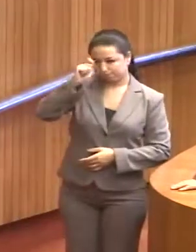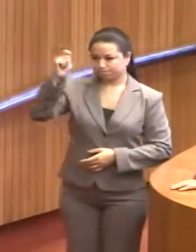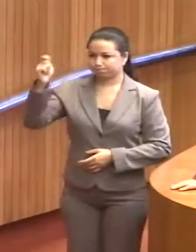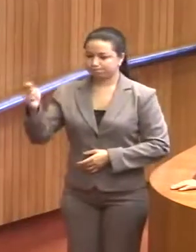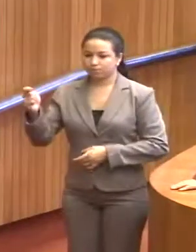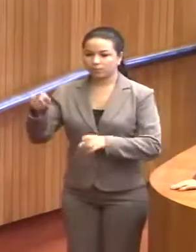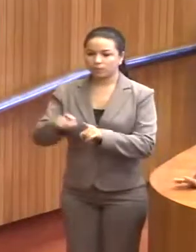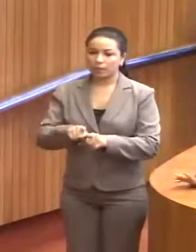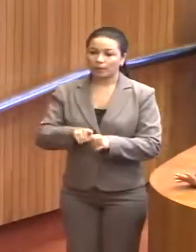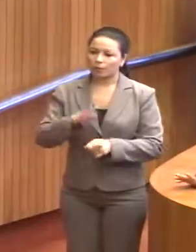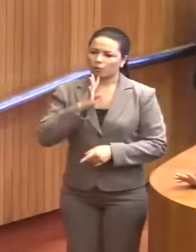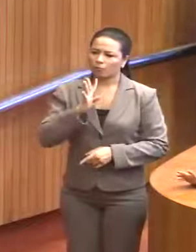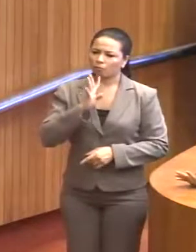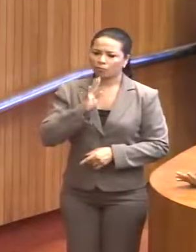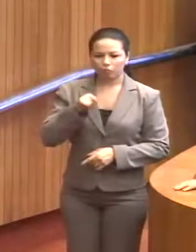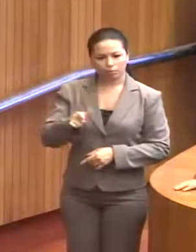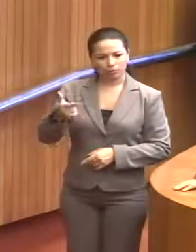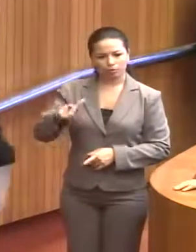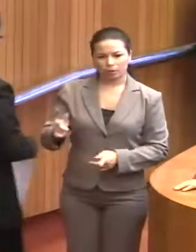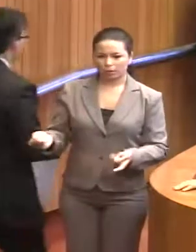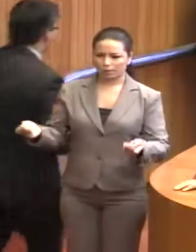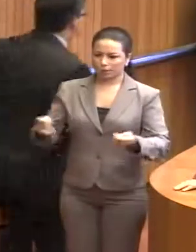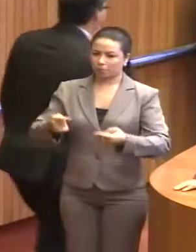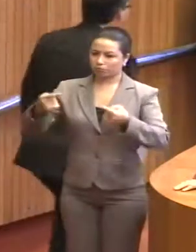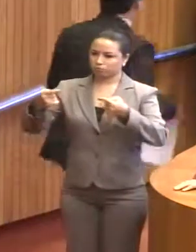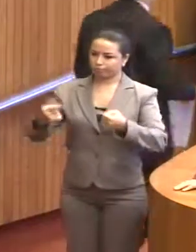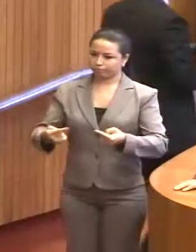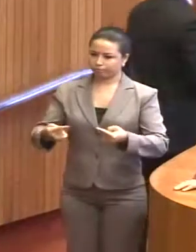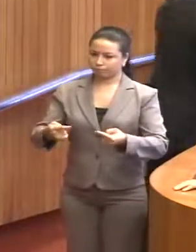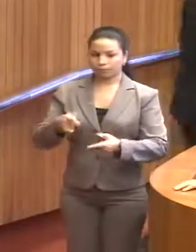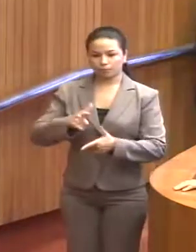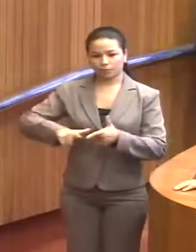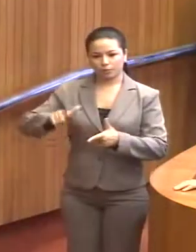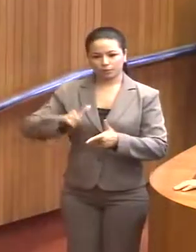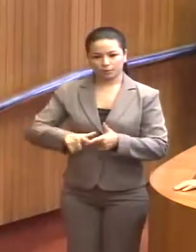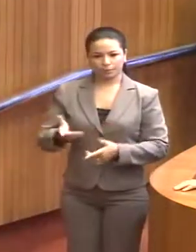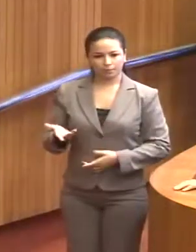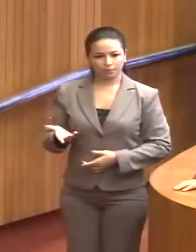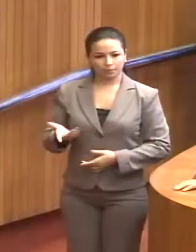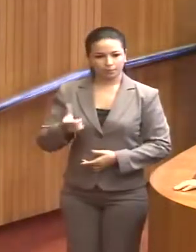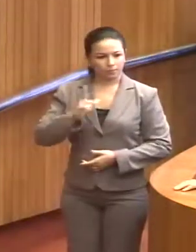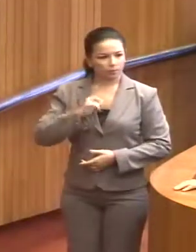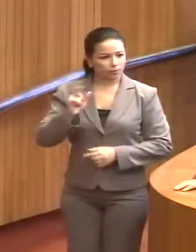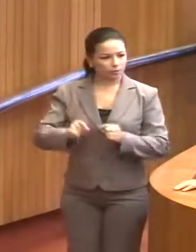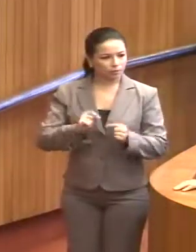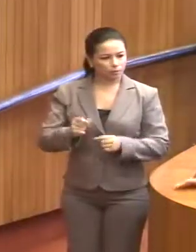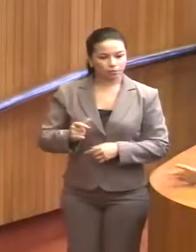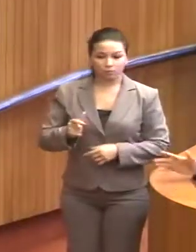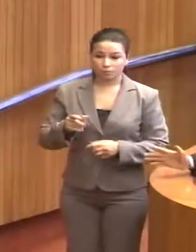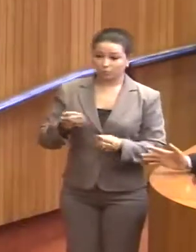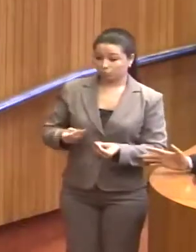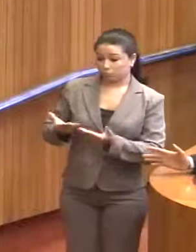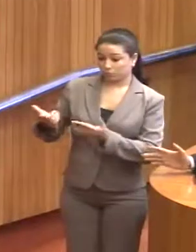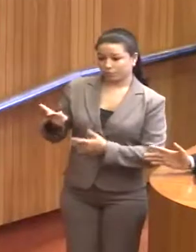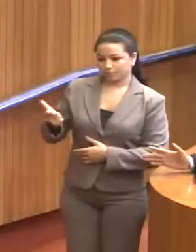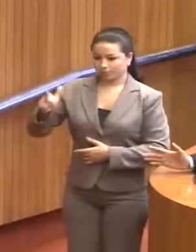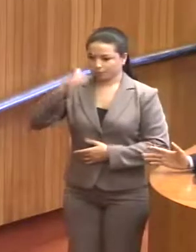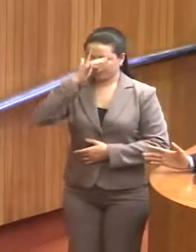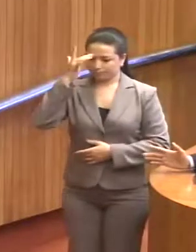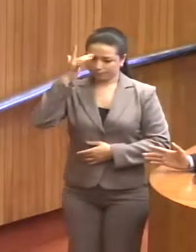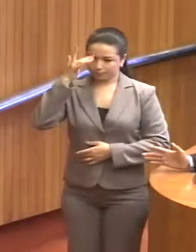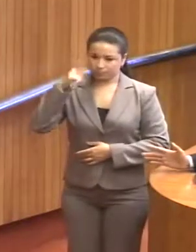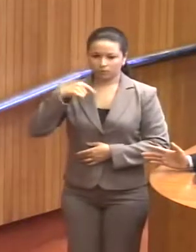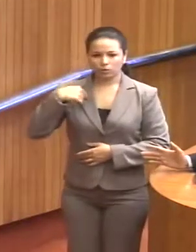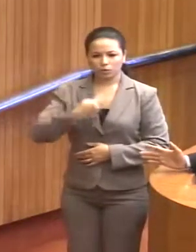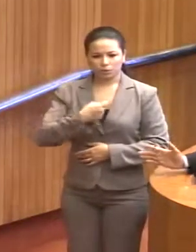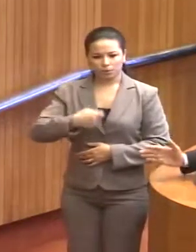que reconhecer que não é capaz de enfrentar essa situação e passar para o outro. Portanto, eu acho que nós